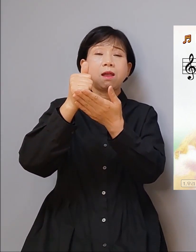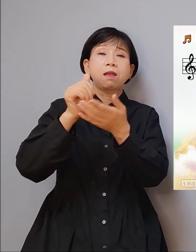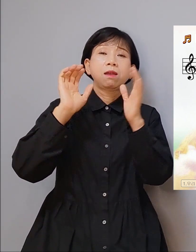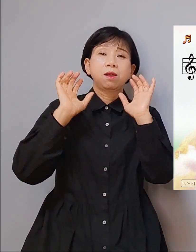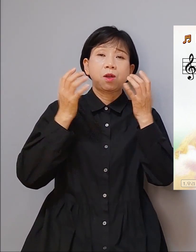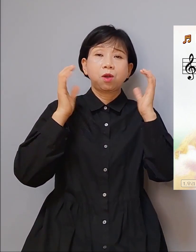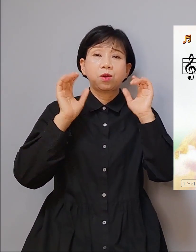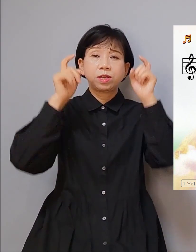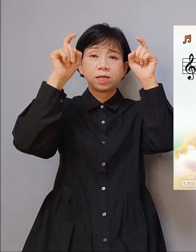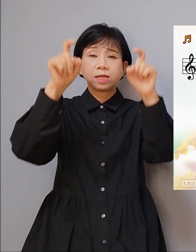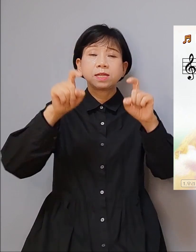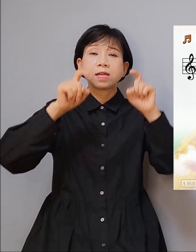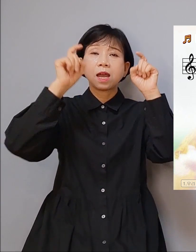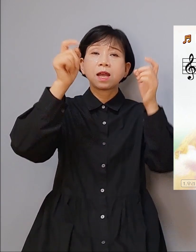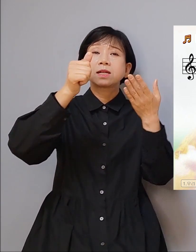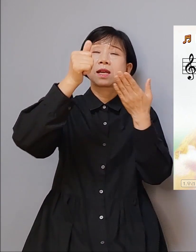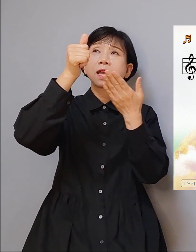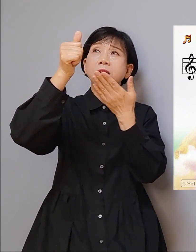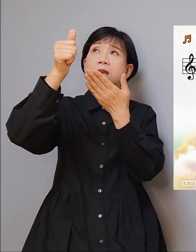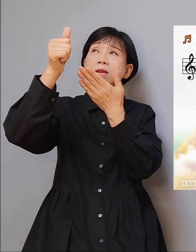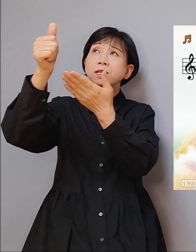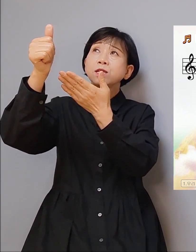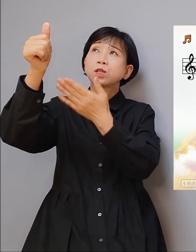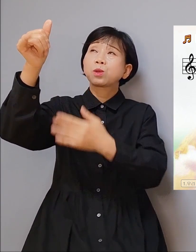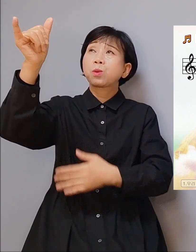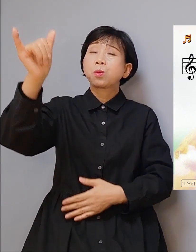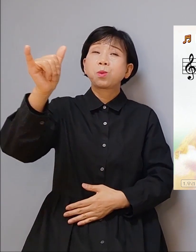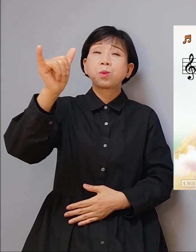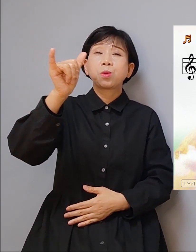하나님과 어린 양께